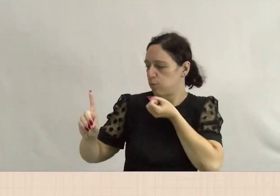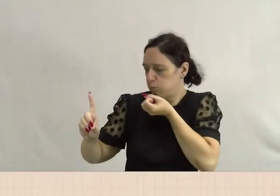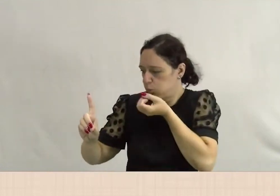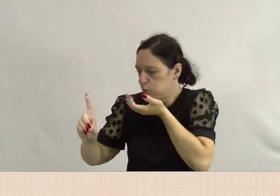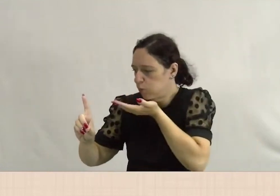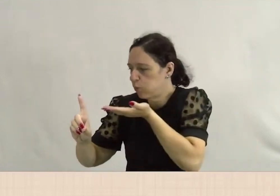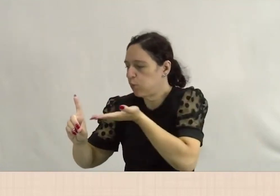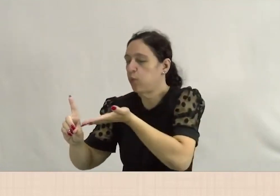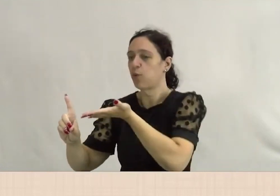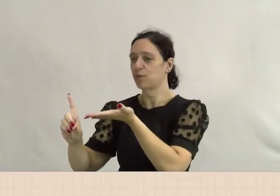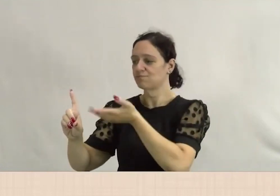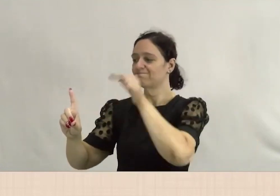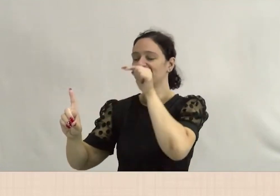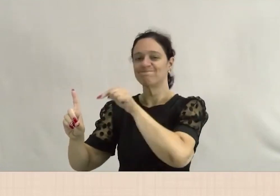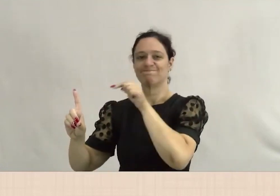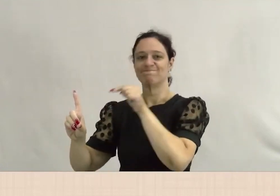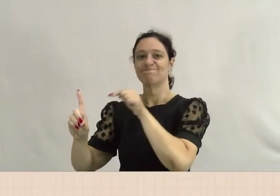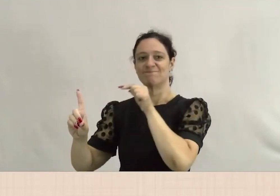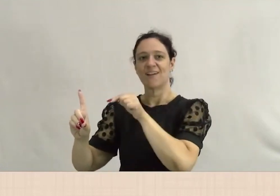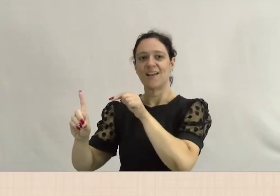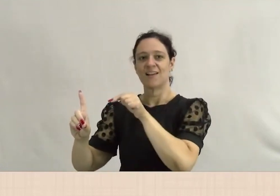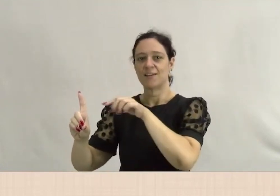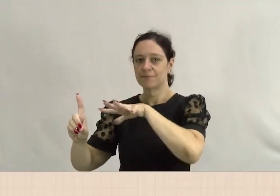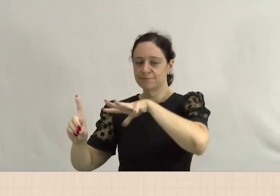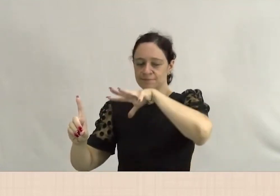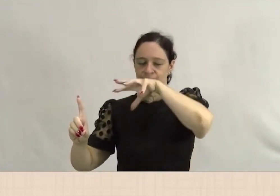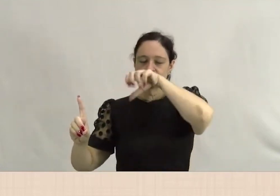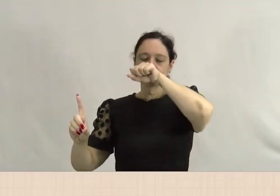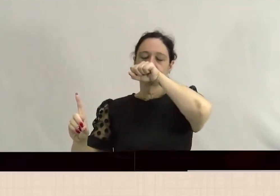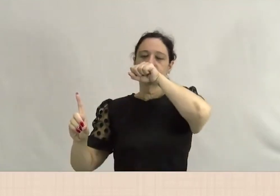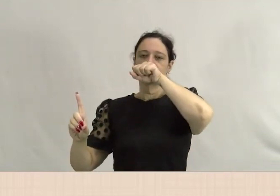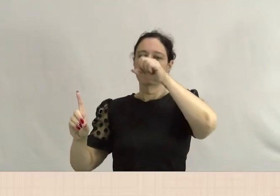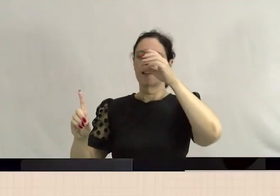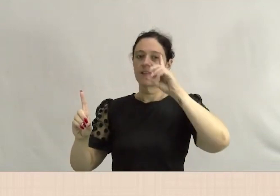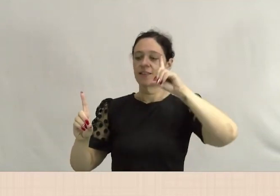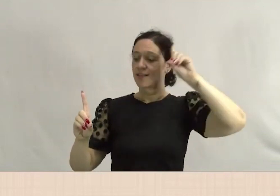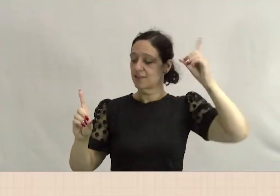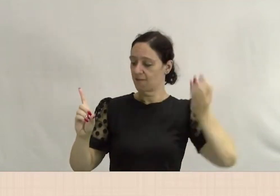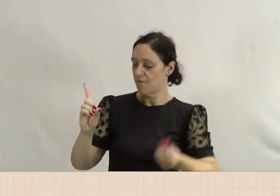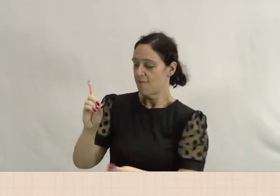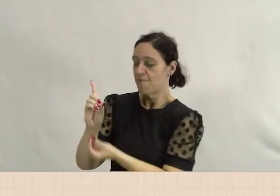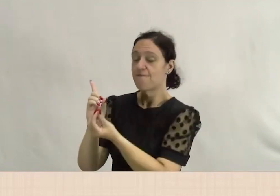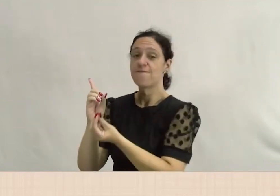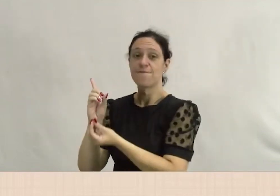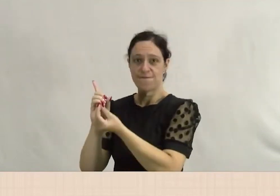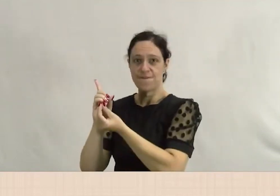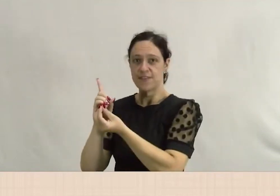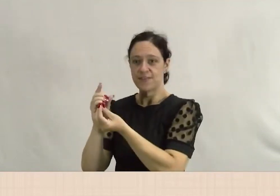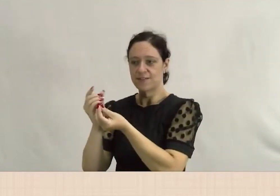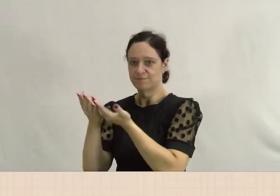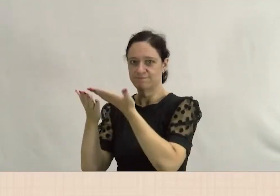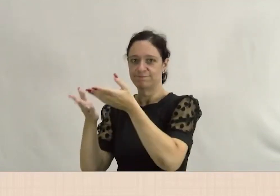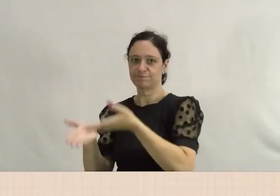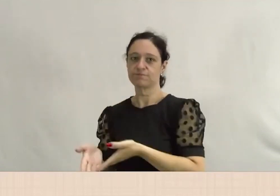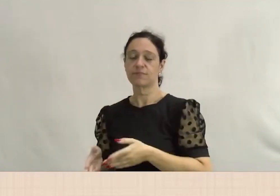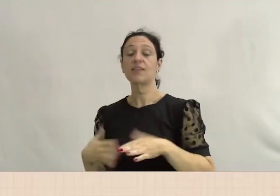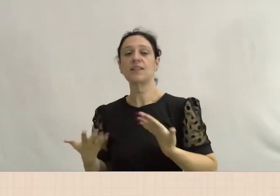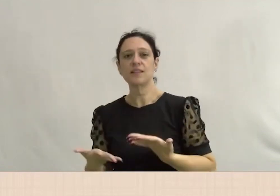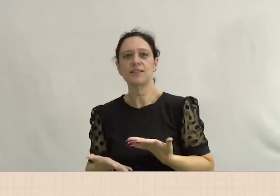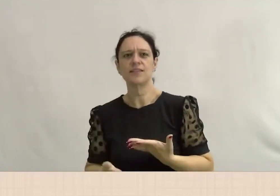de barro o fôlego de vida. Essa palavra fôlego de vida em